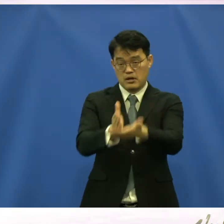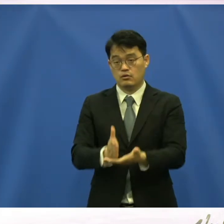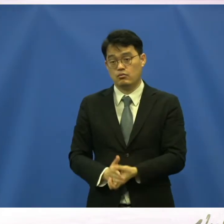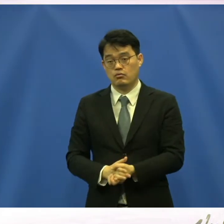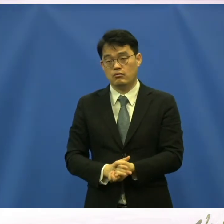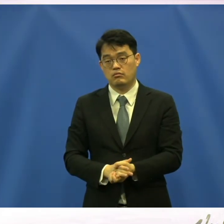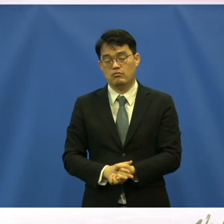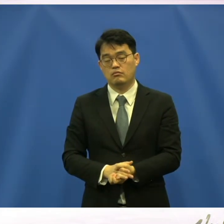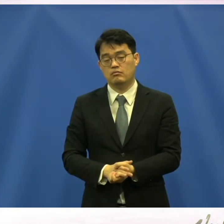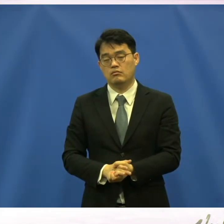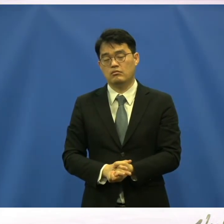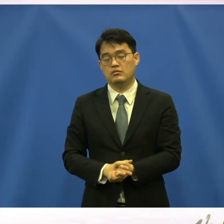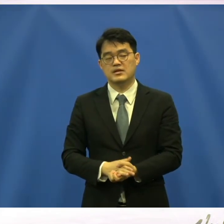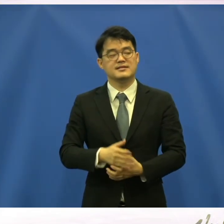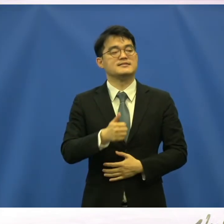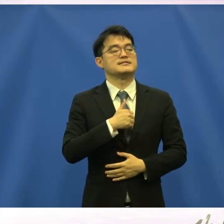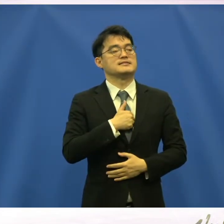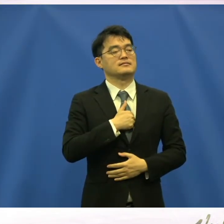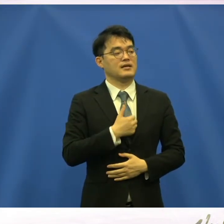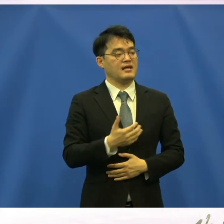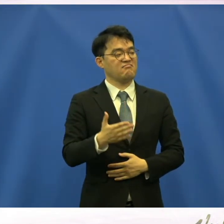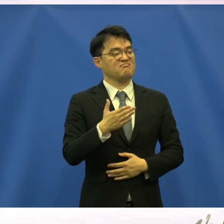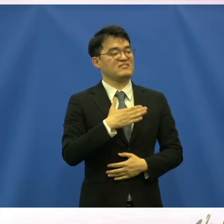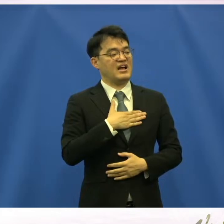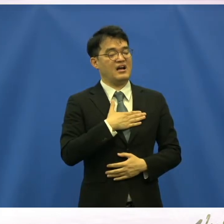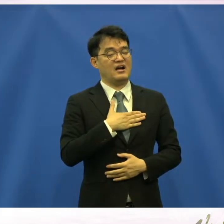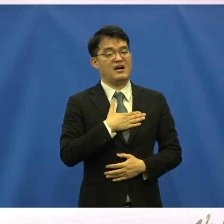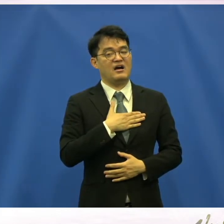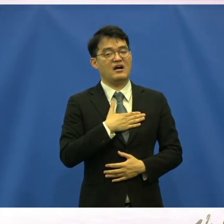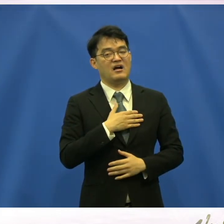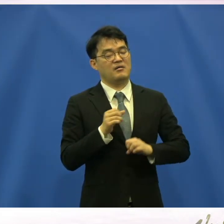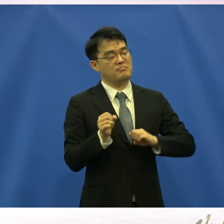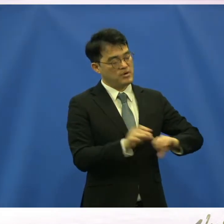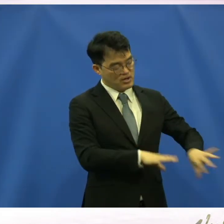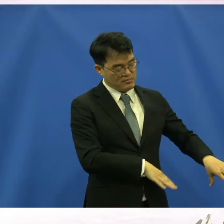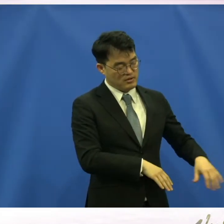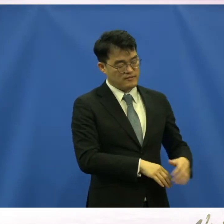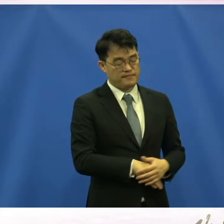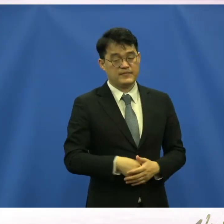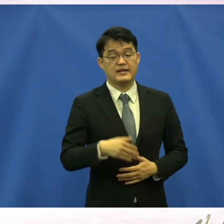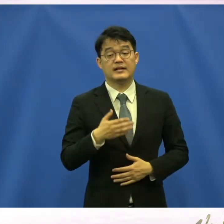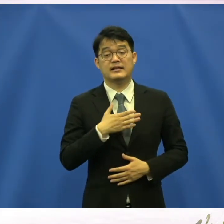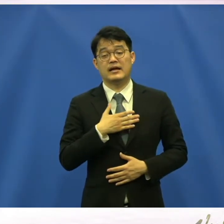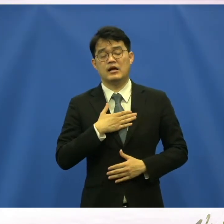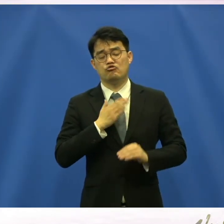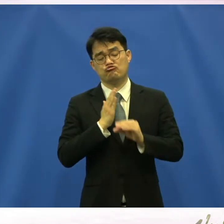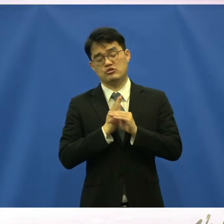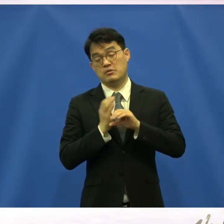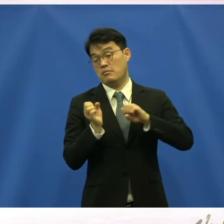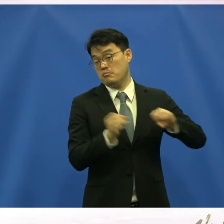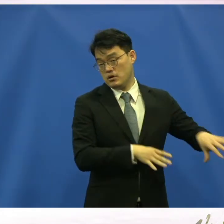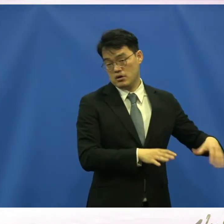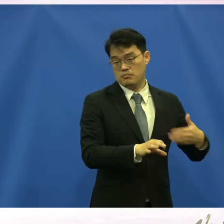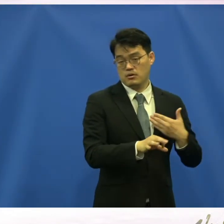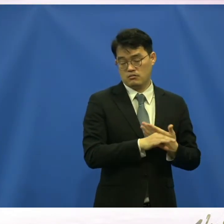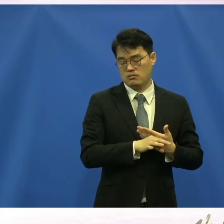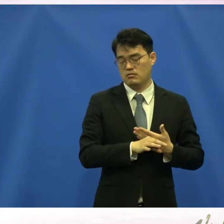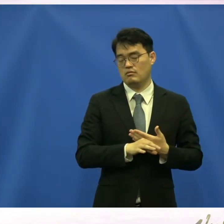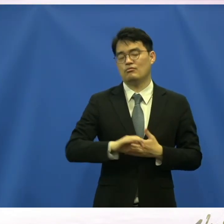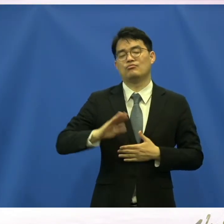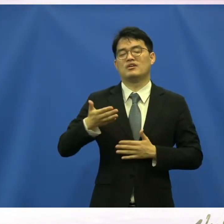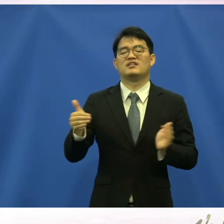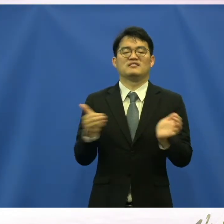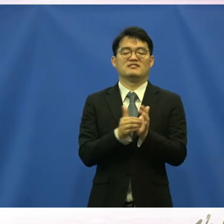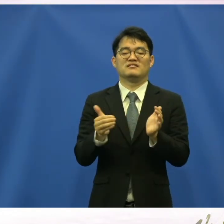넘어야 될 것은 자기 일이에요. 이거예요. 이것만 넘으면 돼요. 자아만 넘어가면 돼요. 그게 십자가에 못 박으면 돼요. 그러면